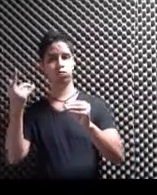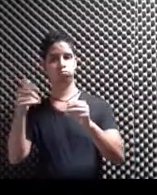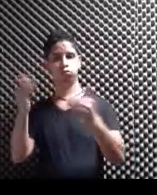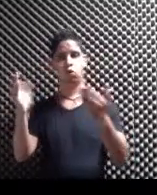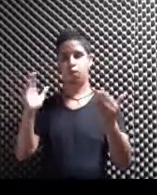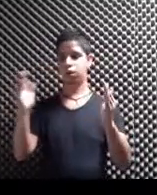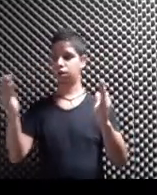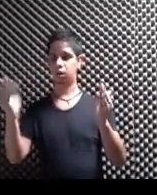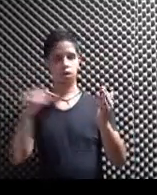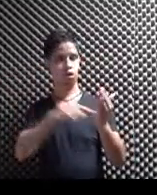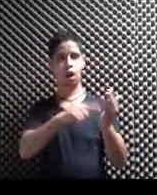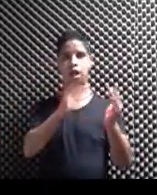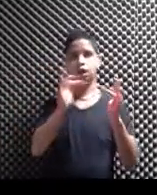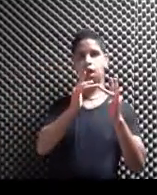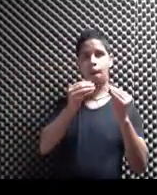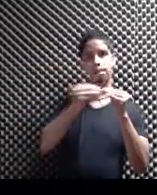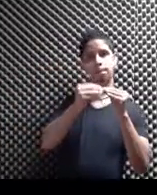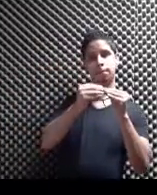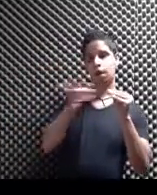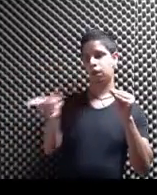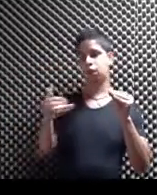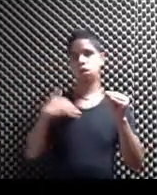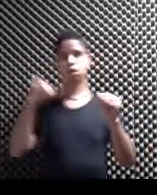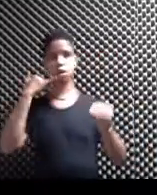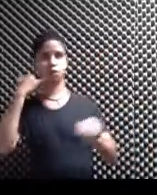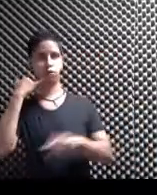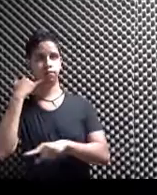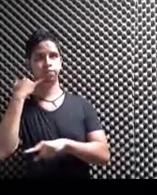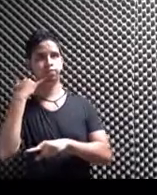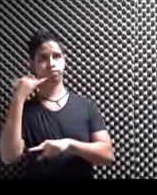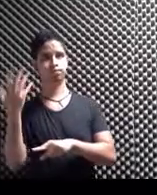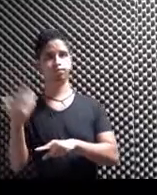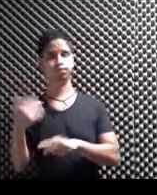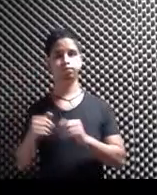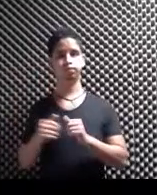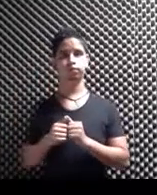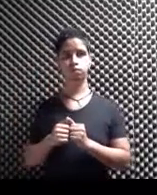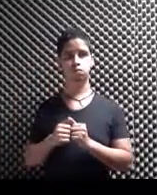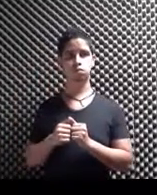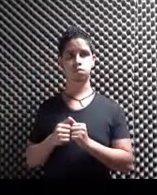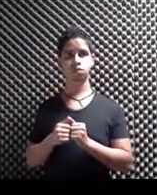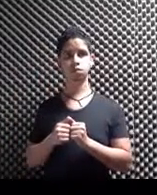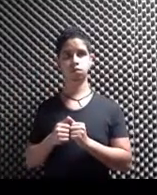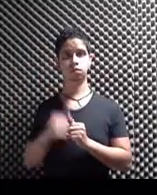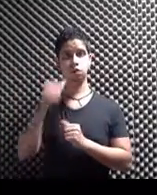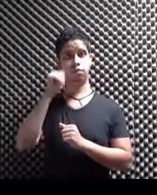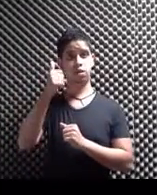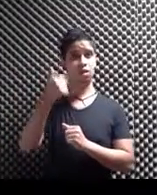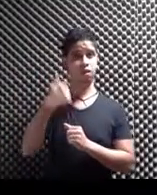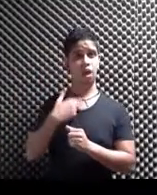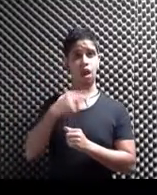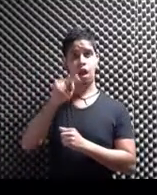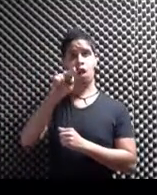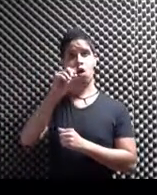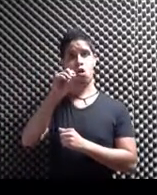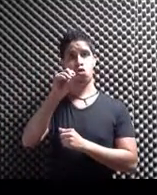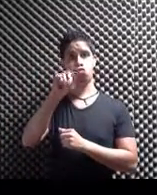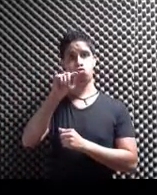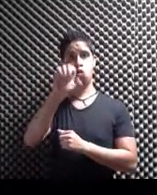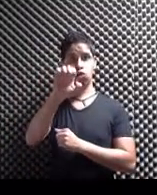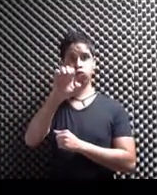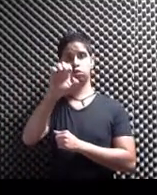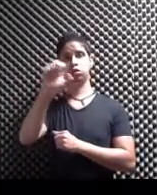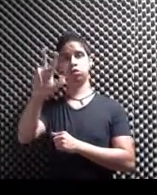mañana veremos este producto. Un ejemplo, el Note 3, no sé si lo